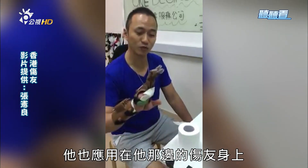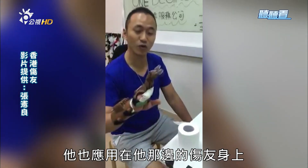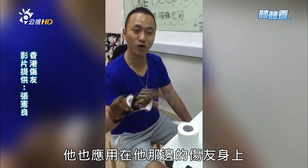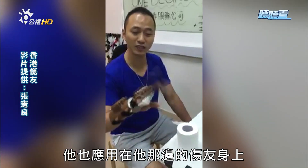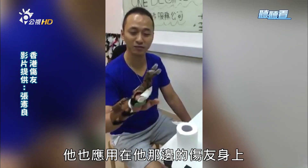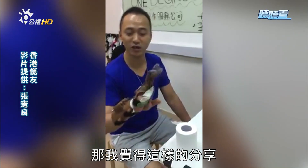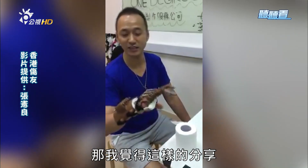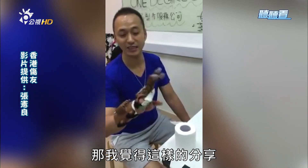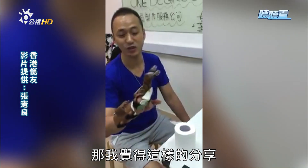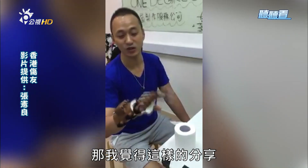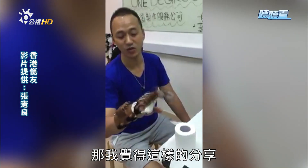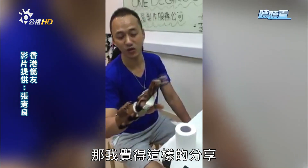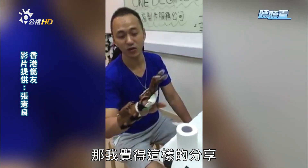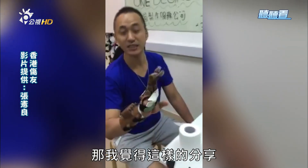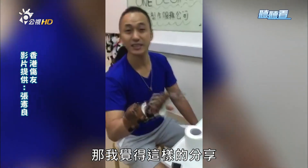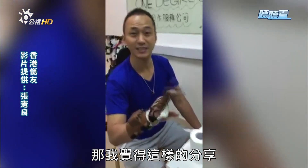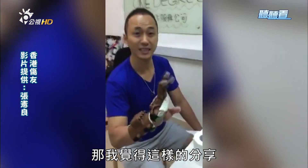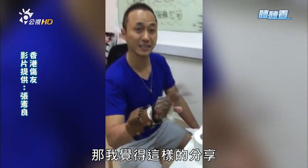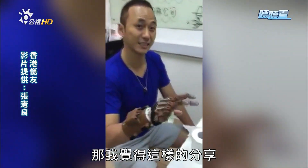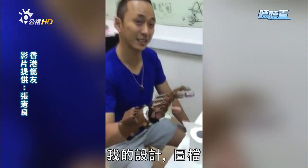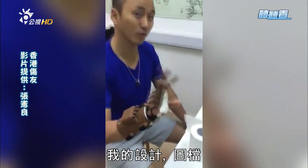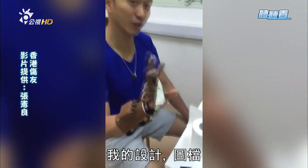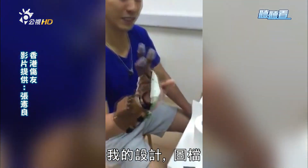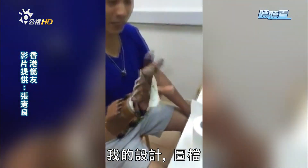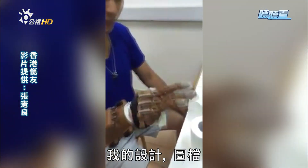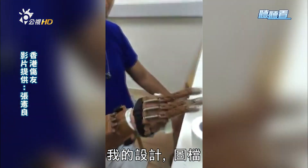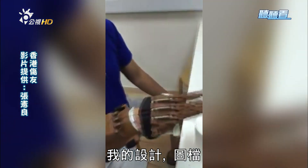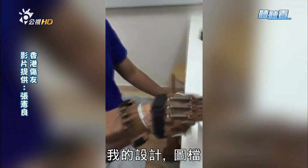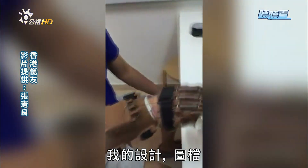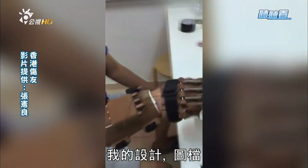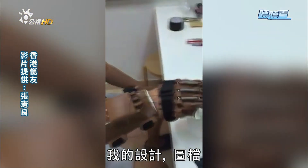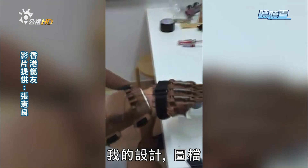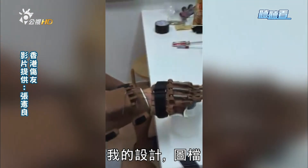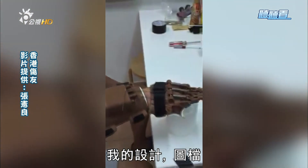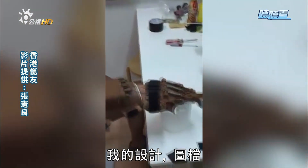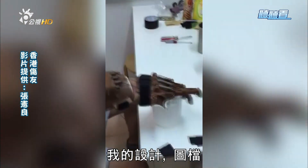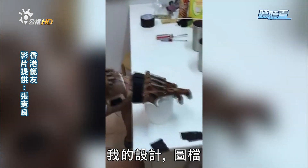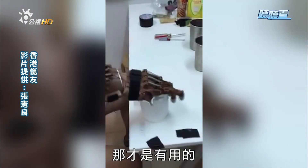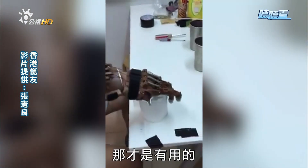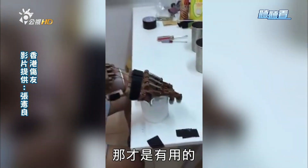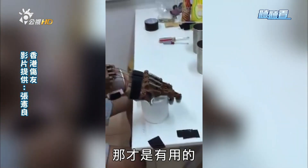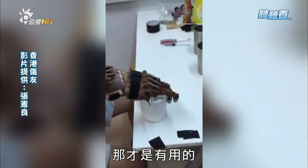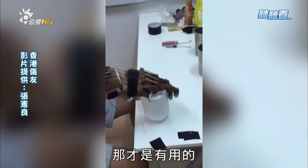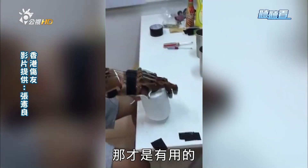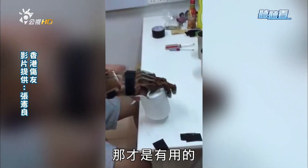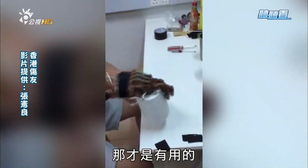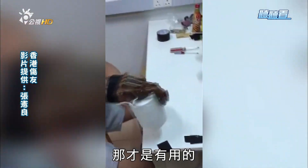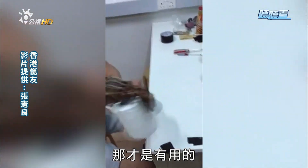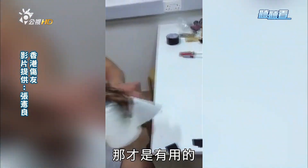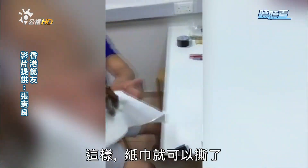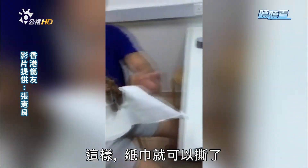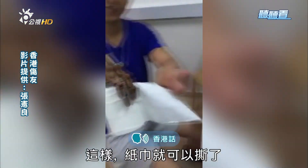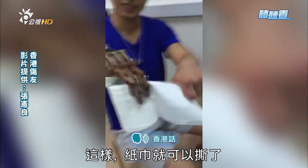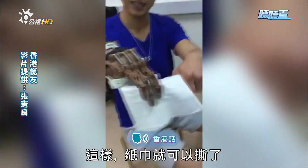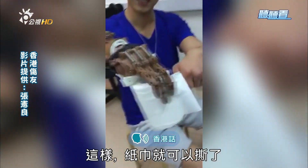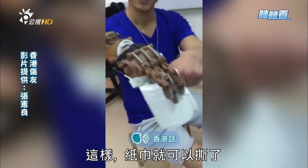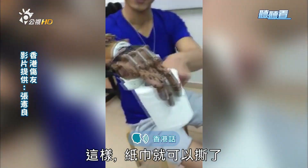上。那我觉得这样的分享我的设计图档，那才是有用的。 时间啦，